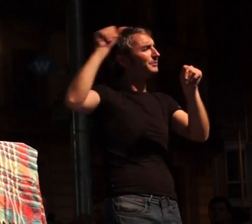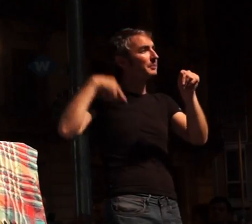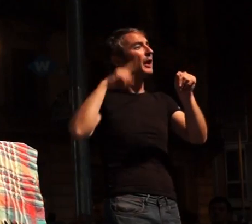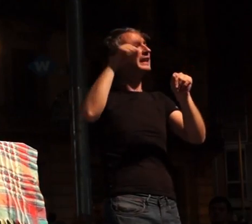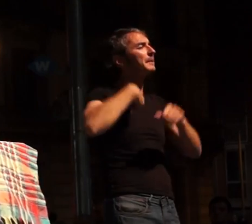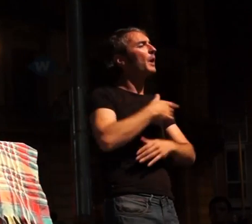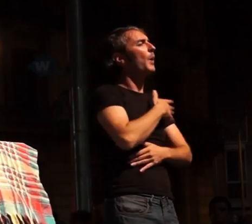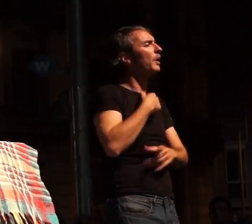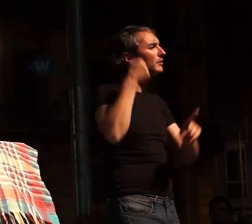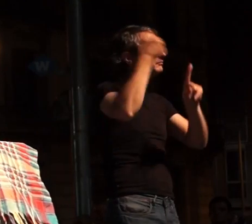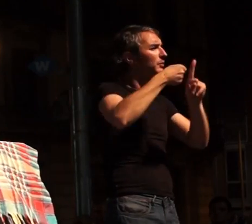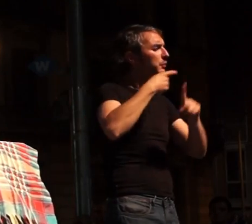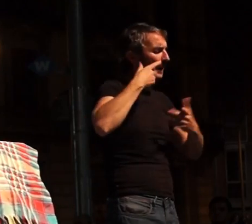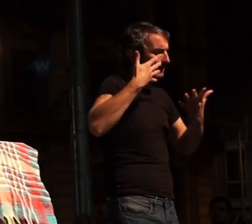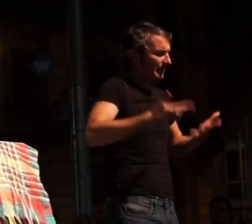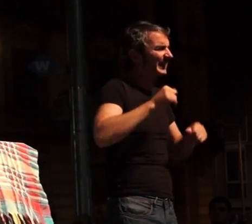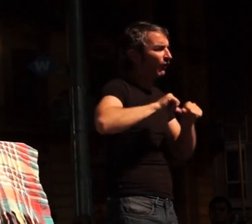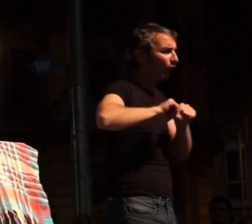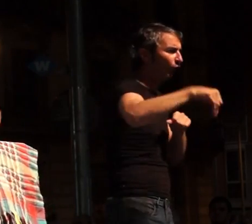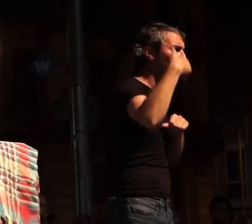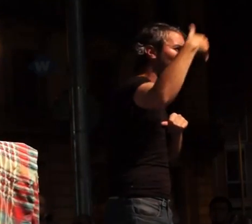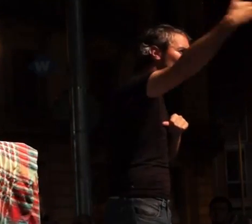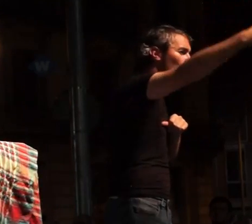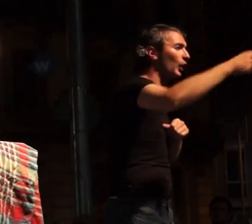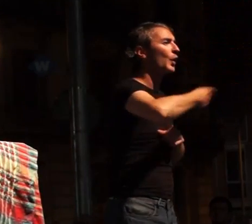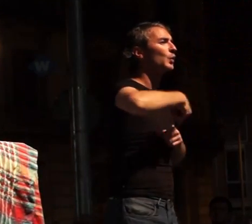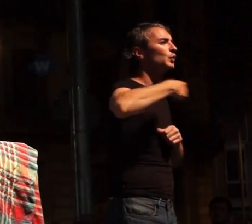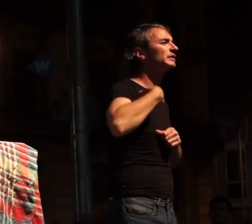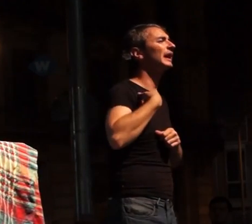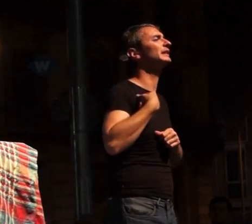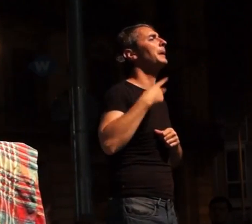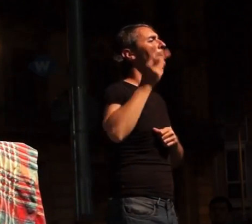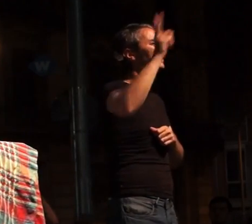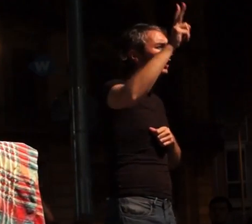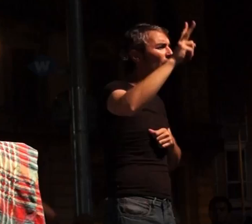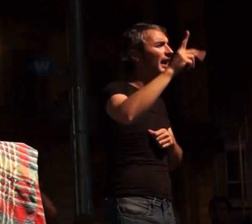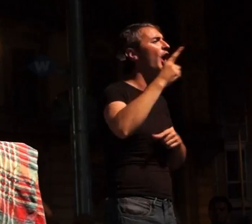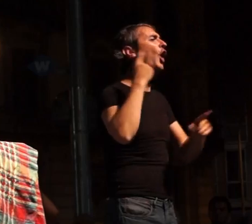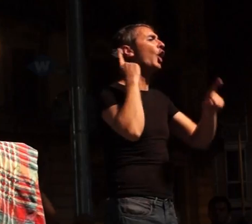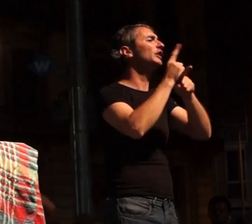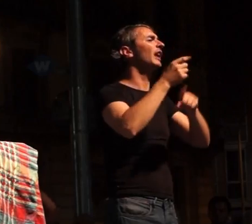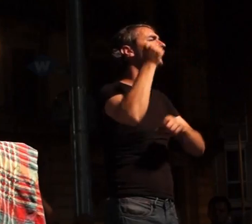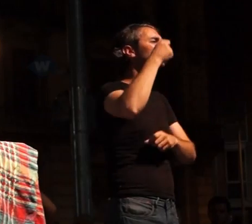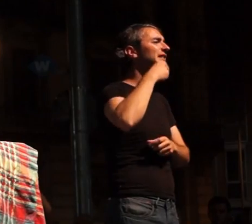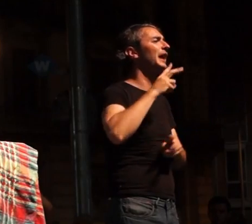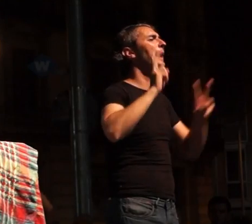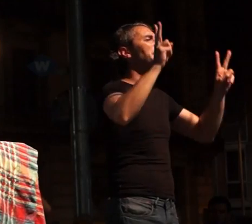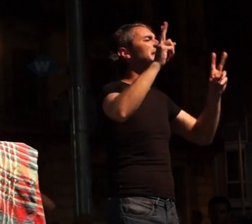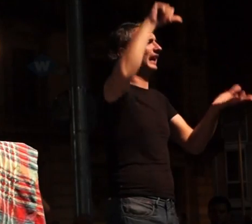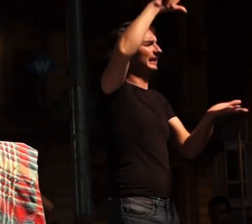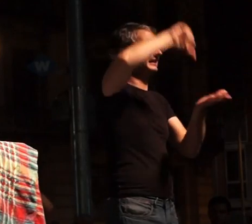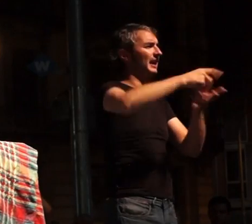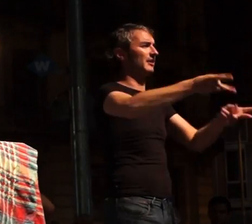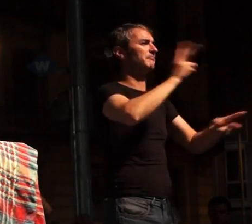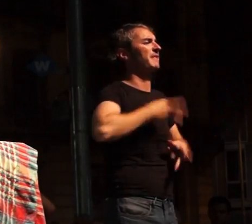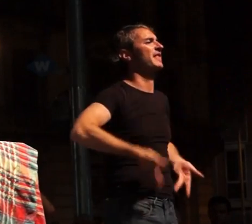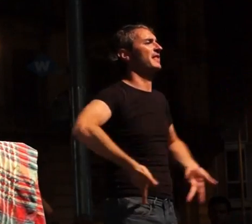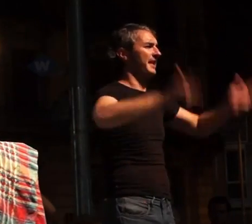present i el nostre futur. Fins a la victòria pels antifeixistes! Visca la terra! Visca!